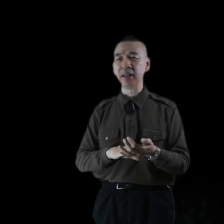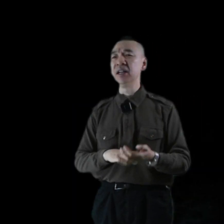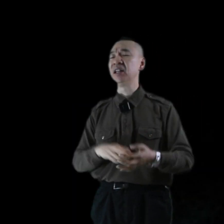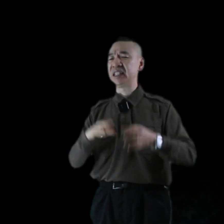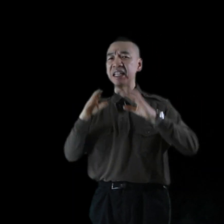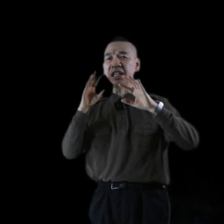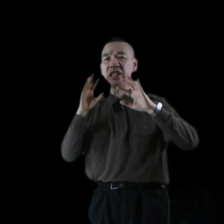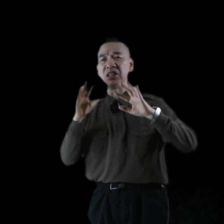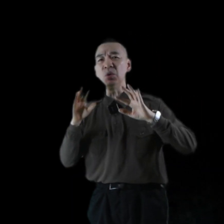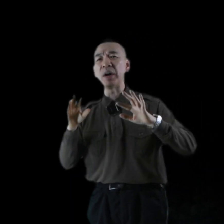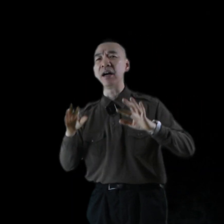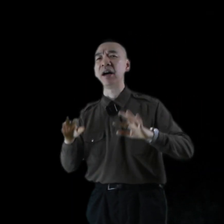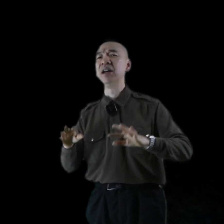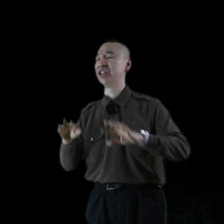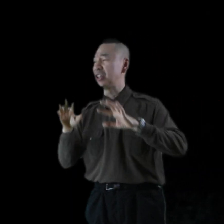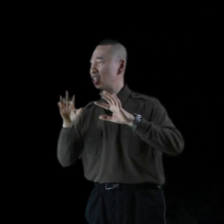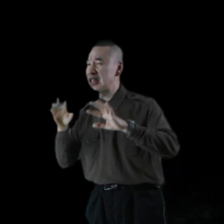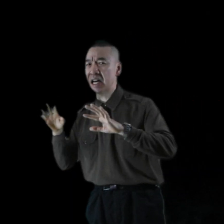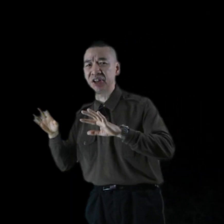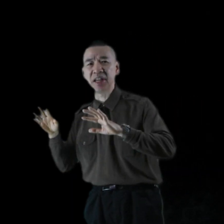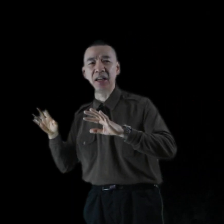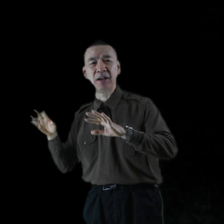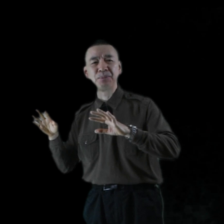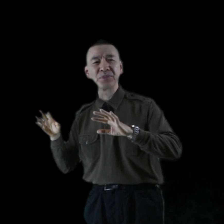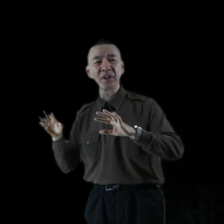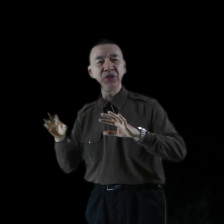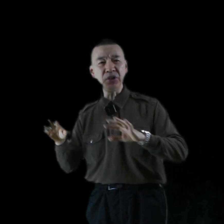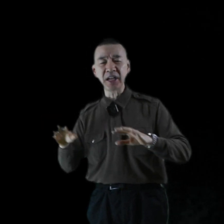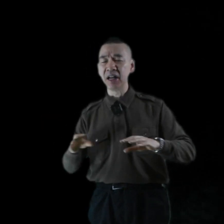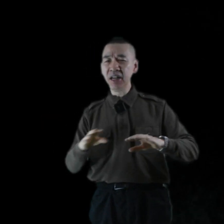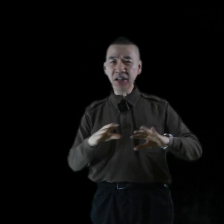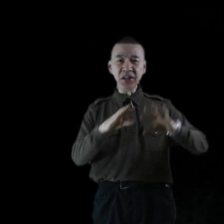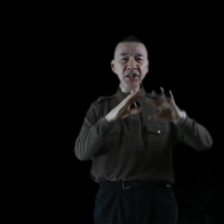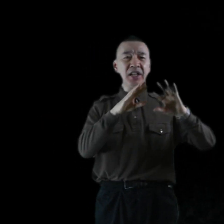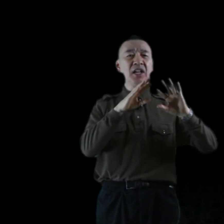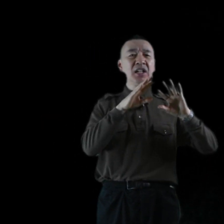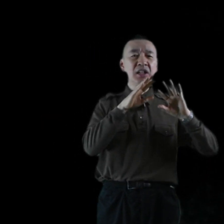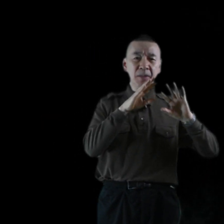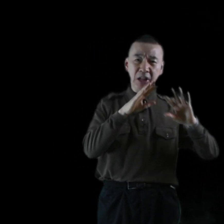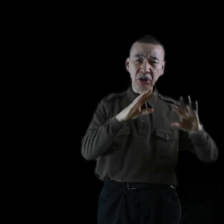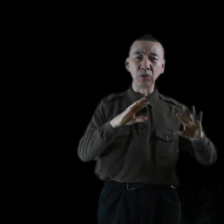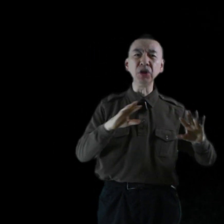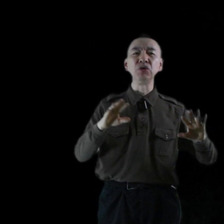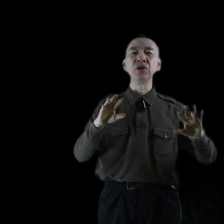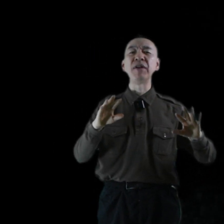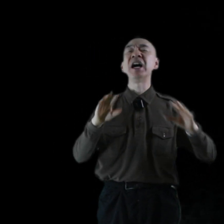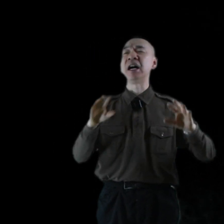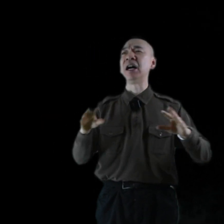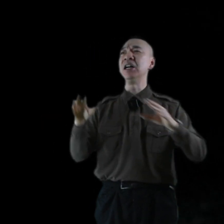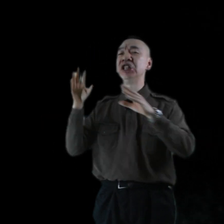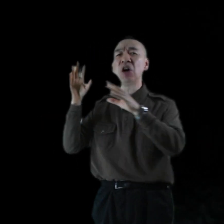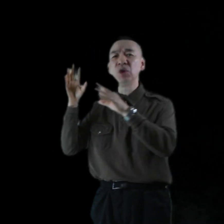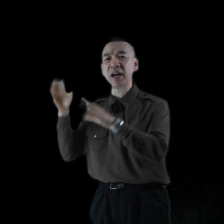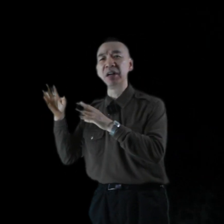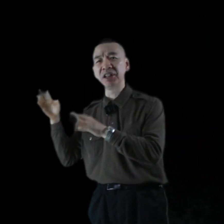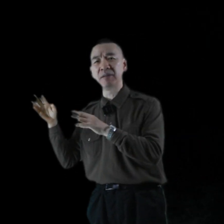和解采的情怀啊是更加静扬了所以啊这一世界呢也特别有利于巴哈啊招家门商